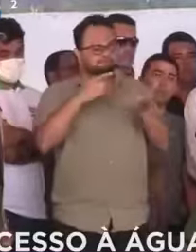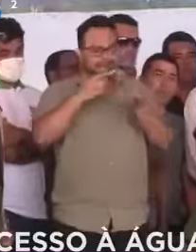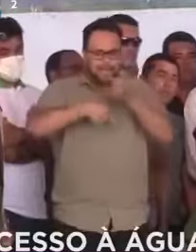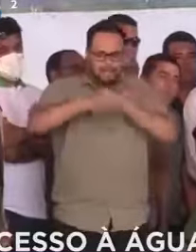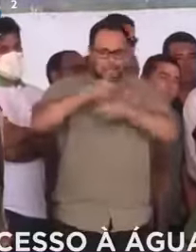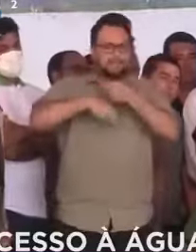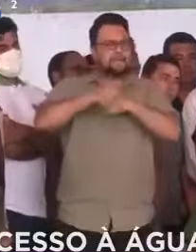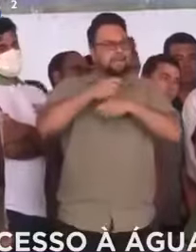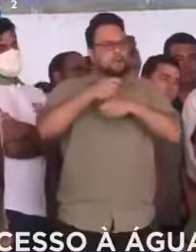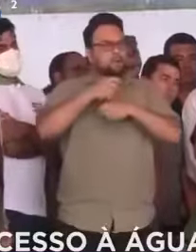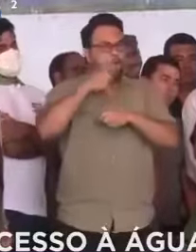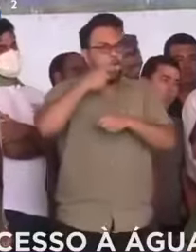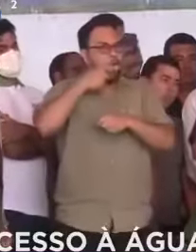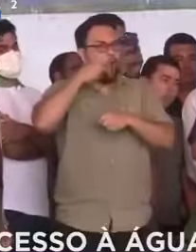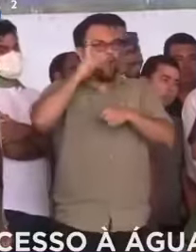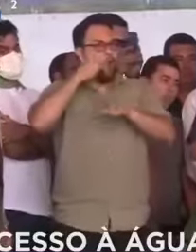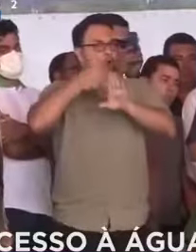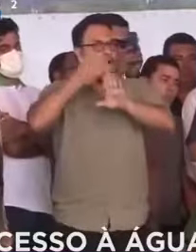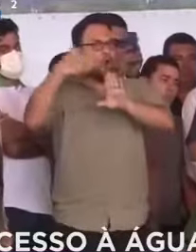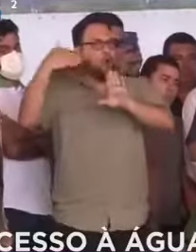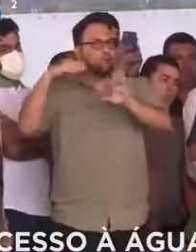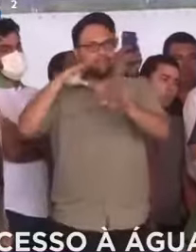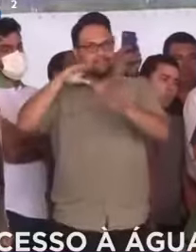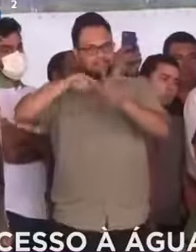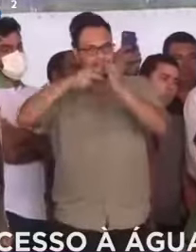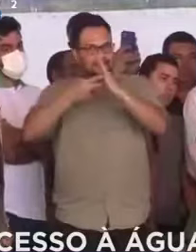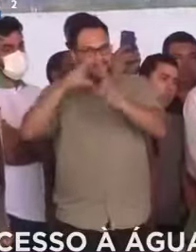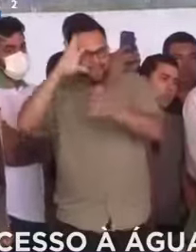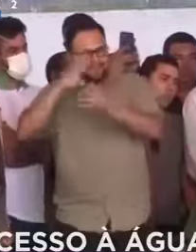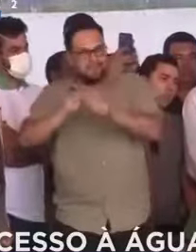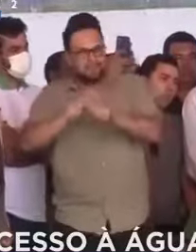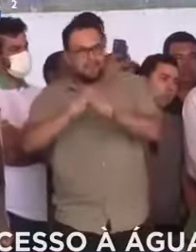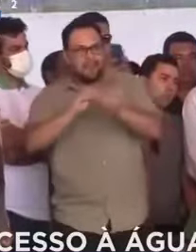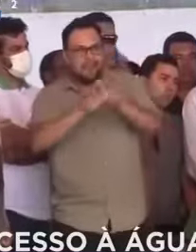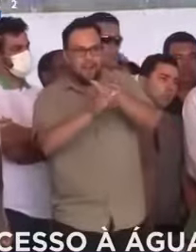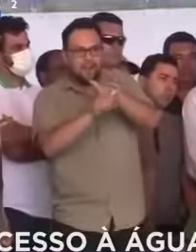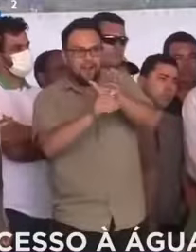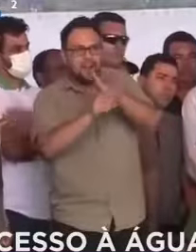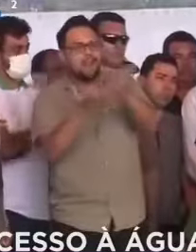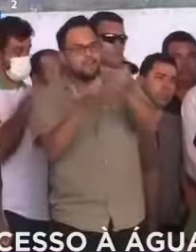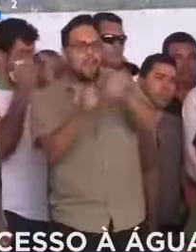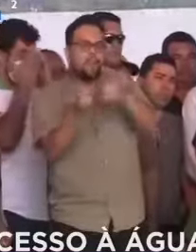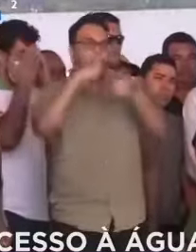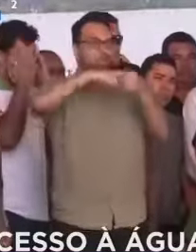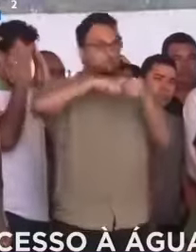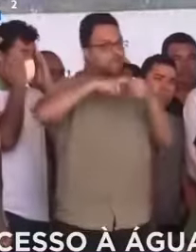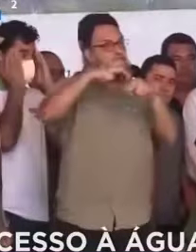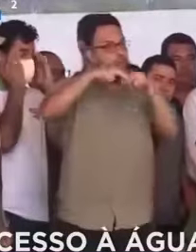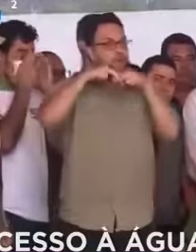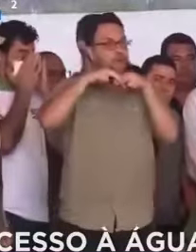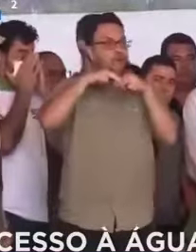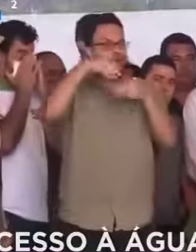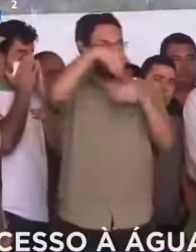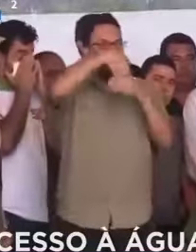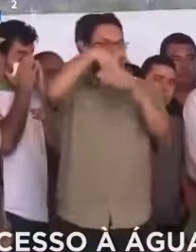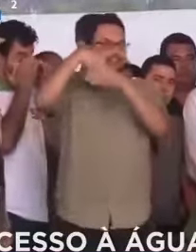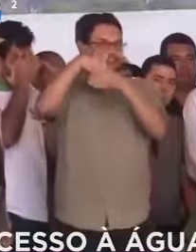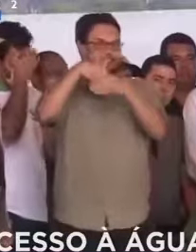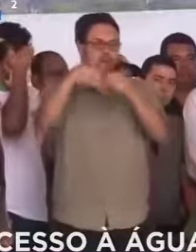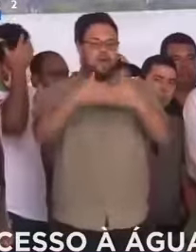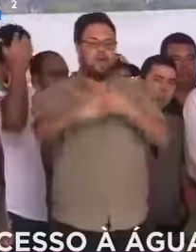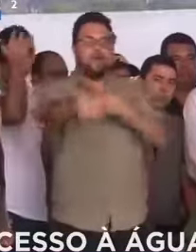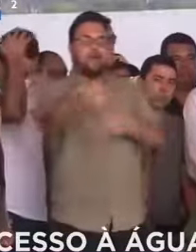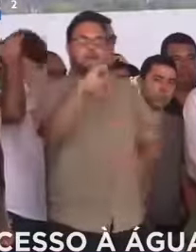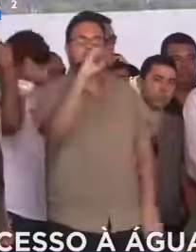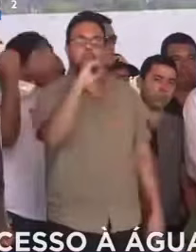Os ladrões de ontem querem voltar por ocasião das eleições de outubro que